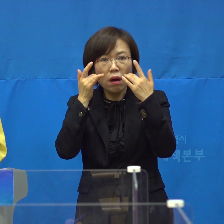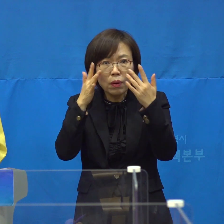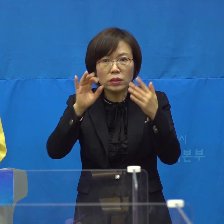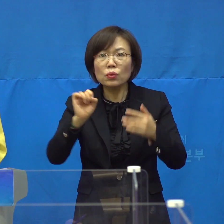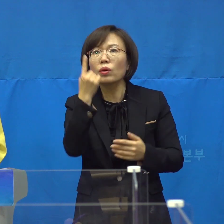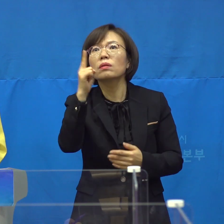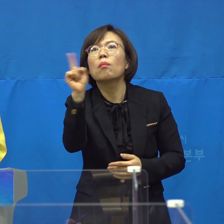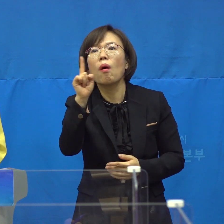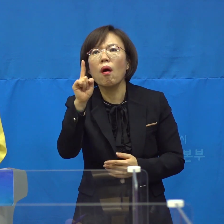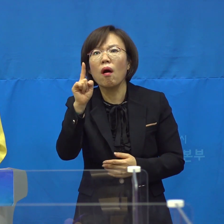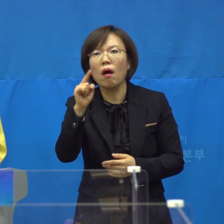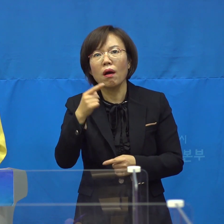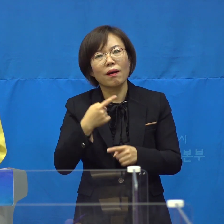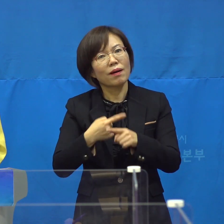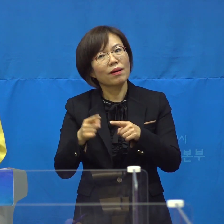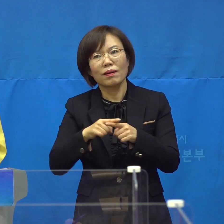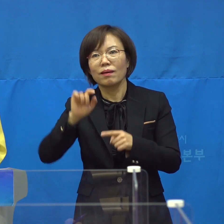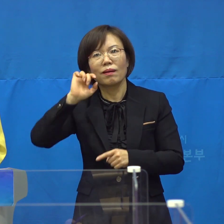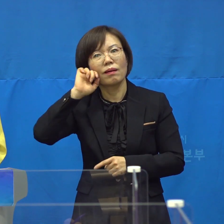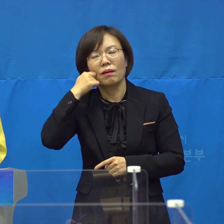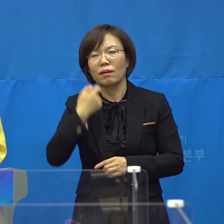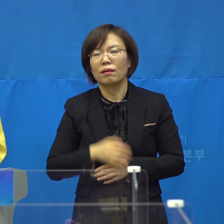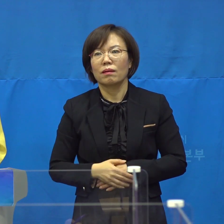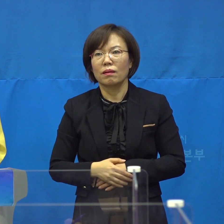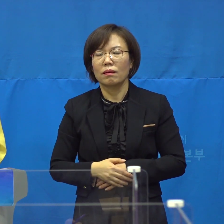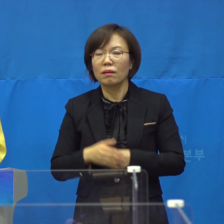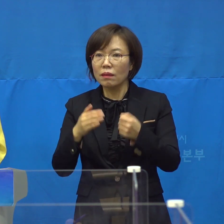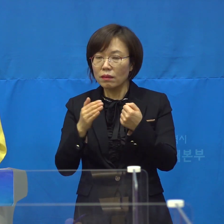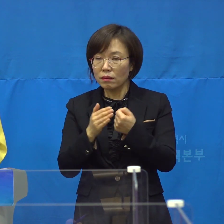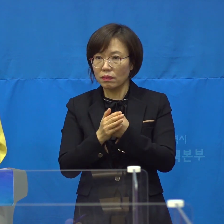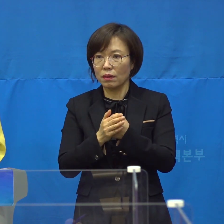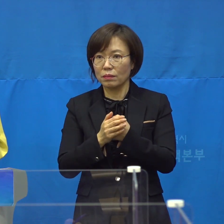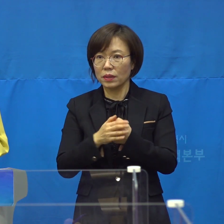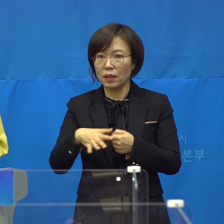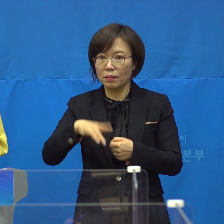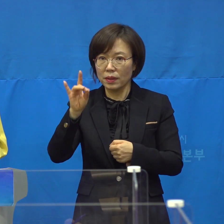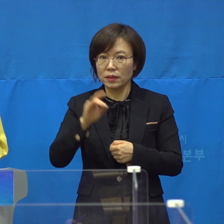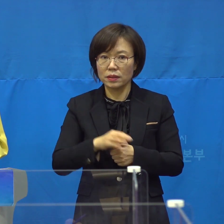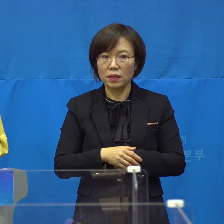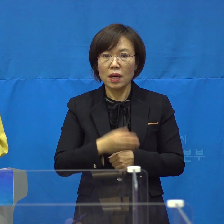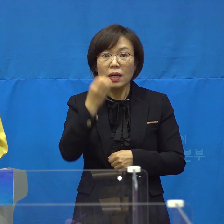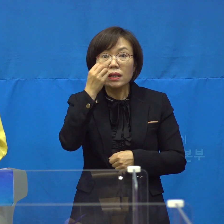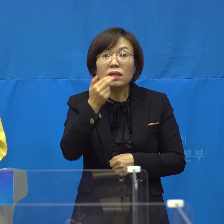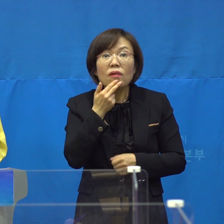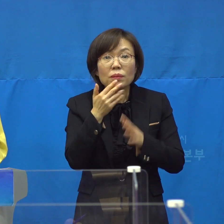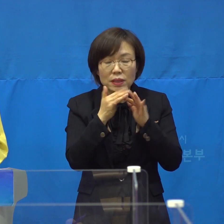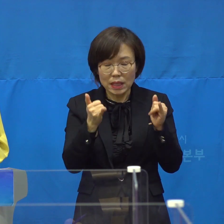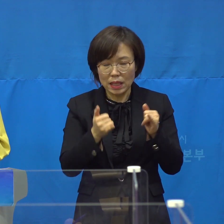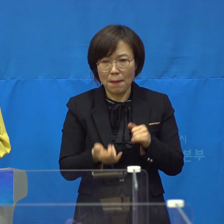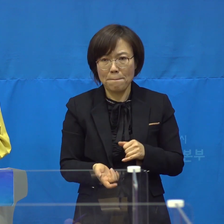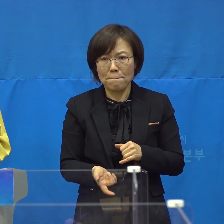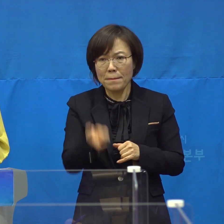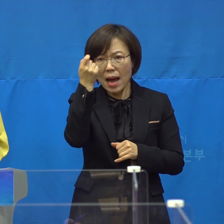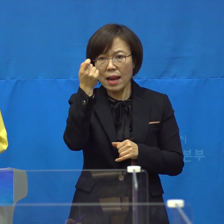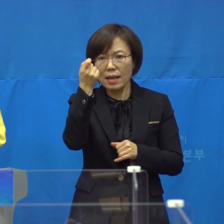정확한 원인이라고도 판단하기는 지금 어려운 상황이고 그래서 저희들은 우선 비확진자라도